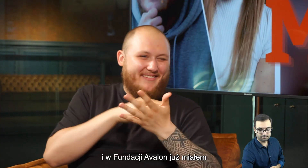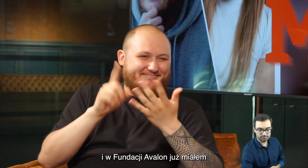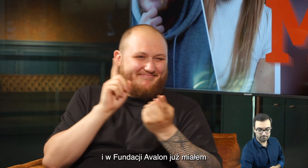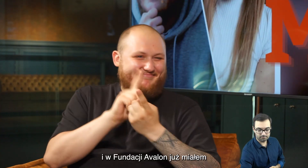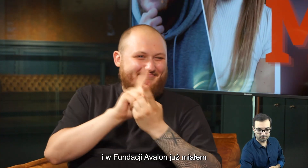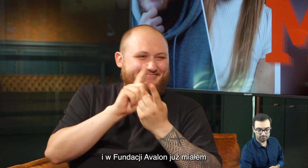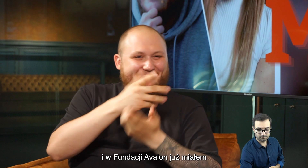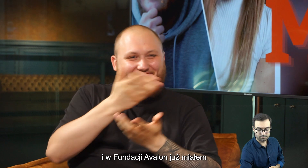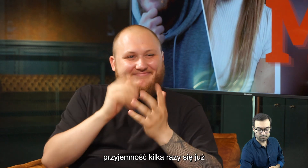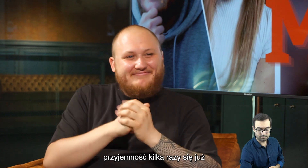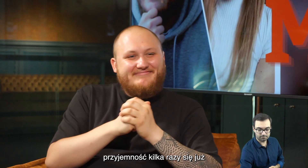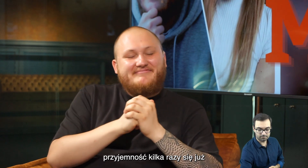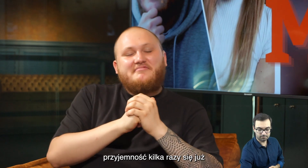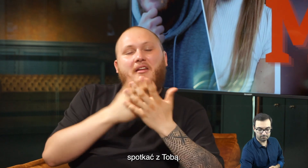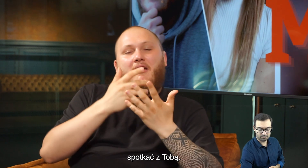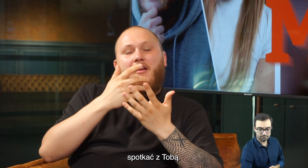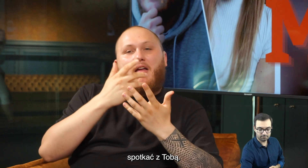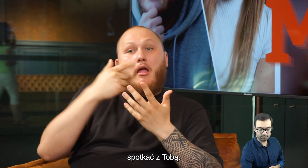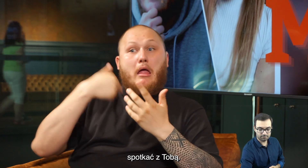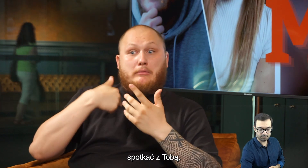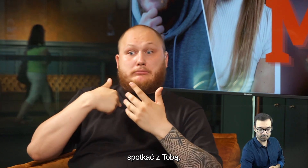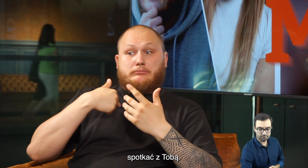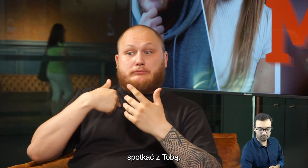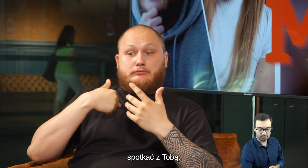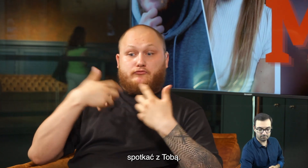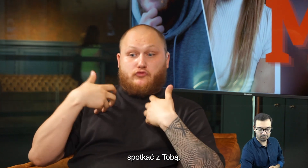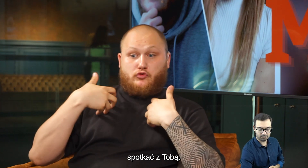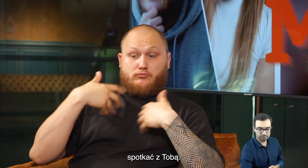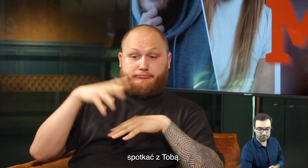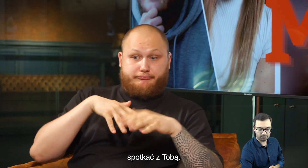i Fundacja Avalon, już miałem przyjemność kilka razy się spotkać z Tobą.